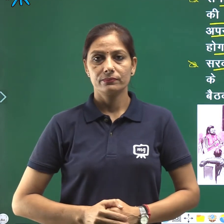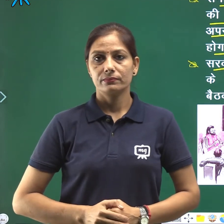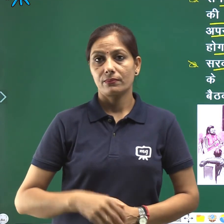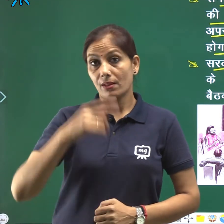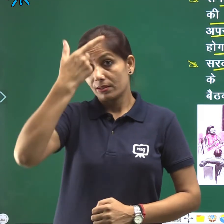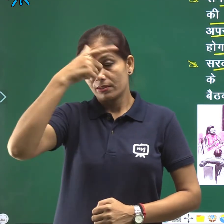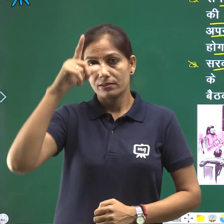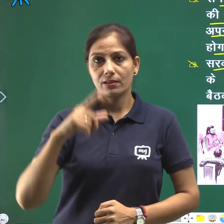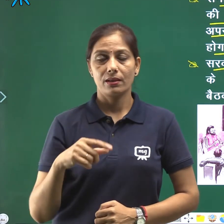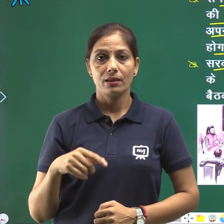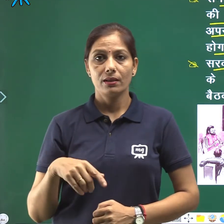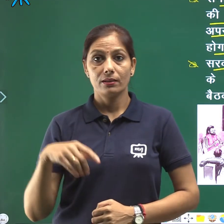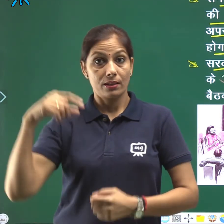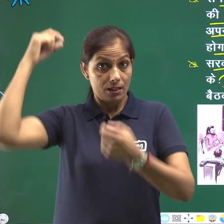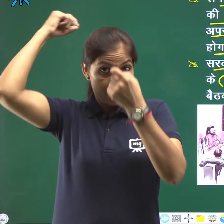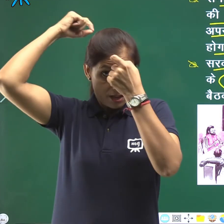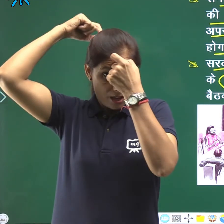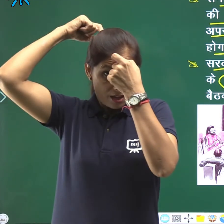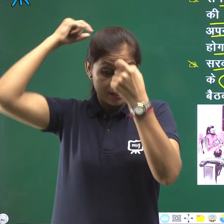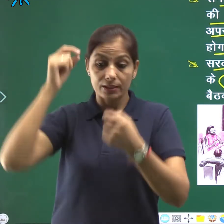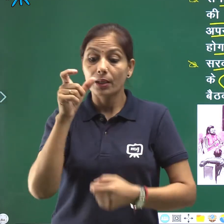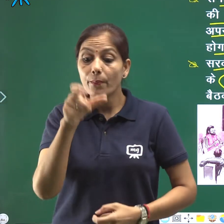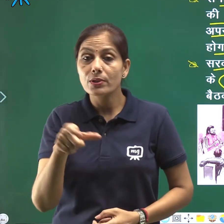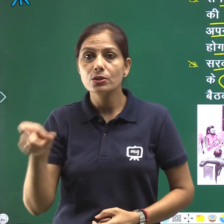देश के शुभचिंतकों अर्थात नेताओं की